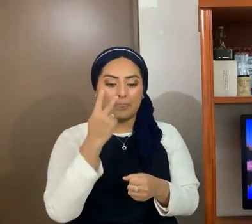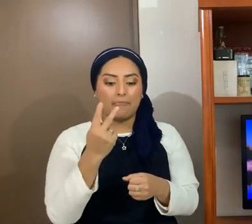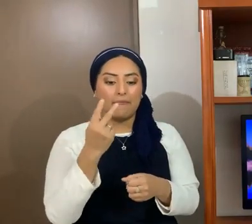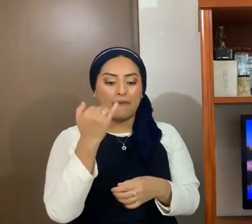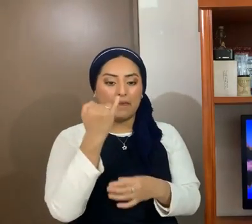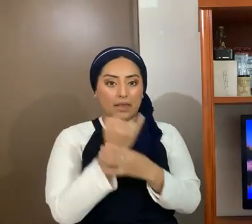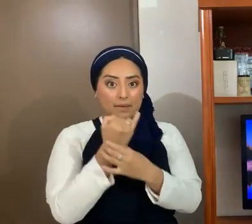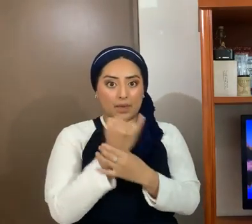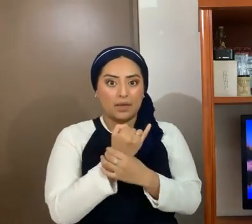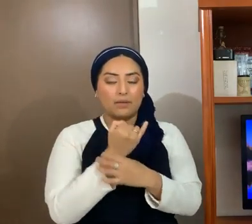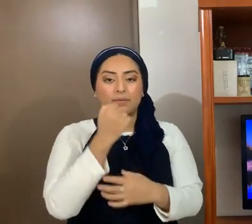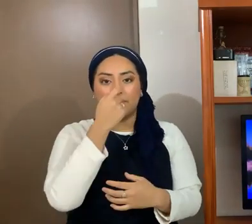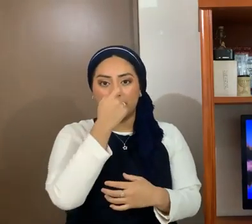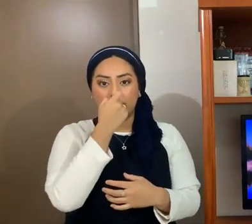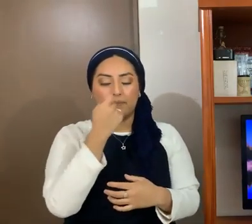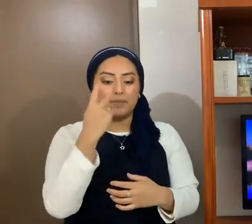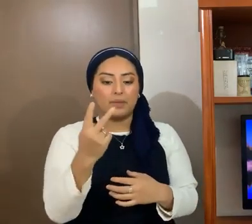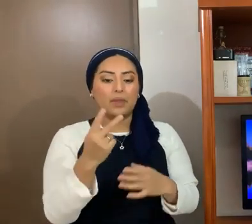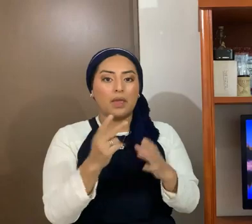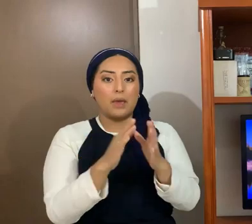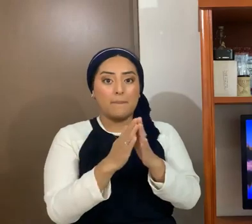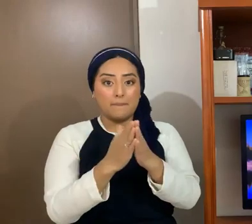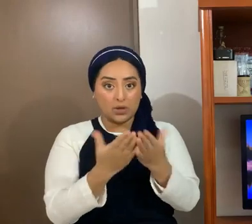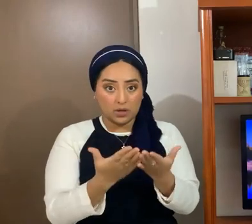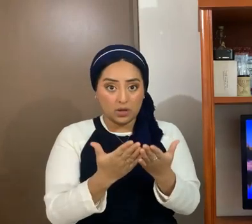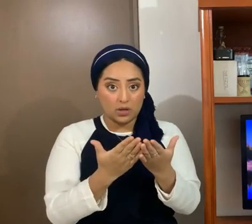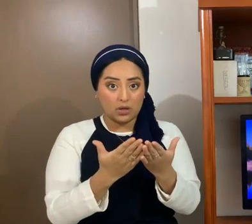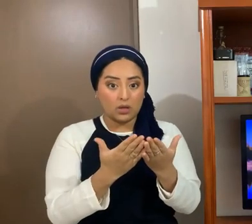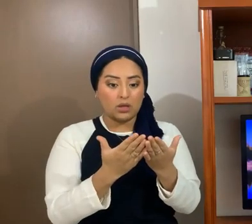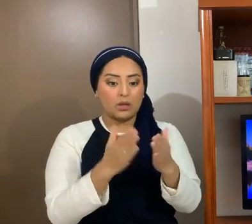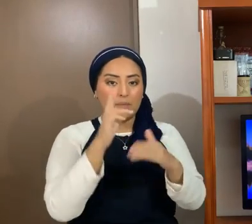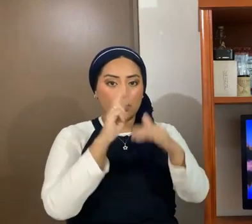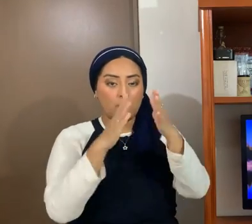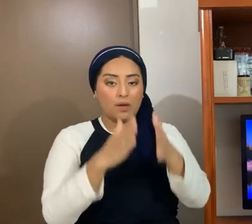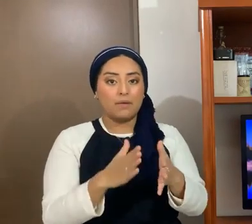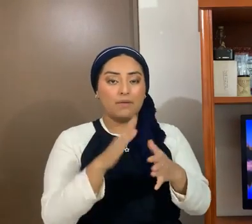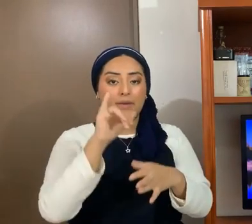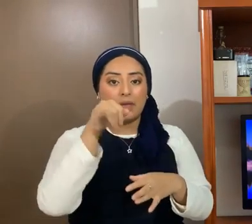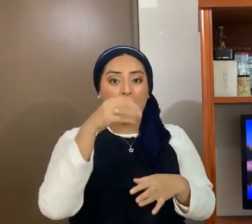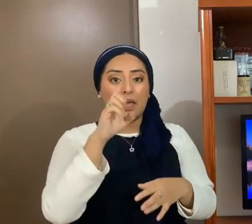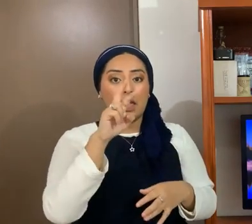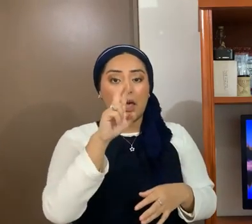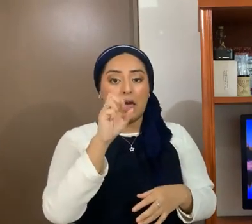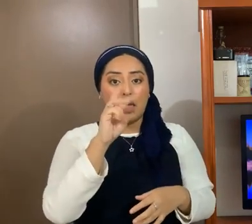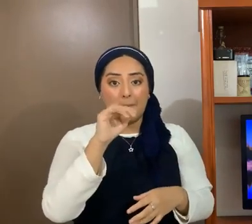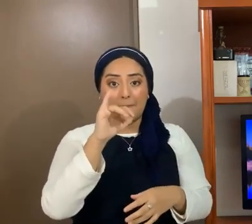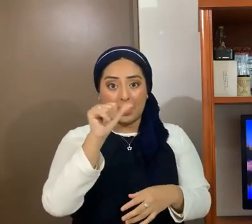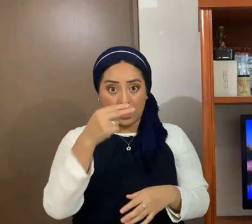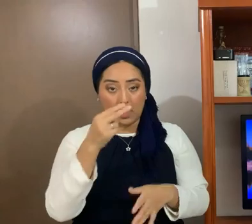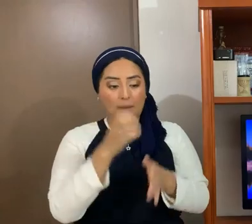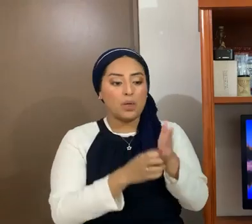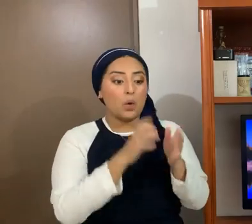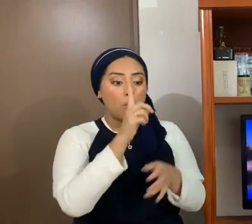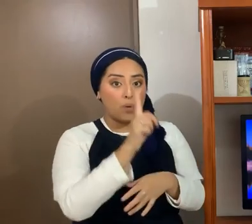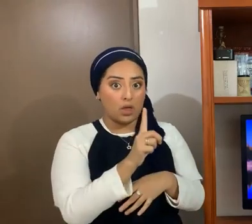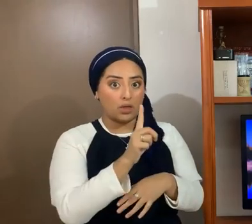Jeremías, vamos al libro del profeta Jeremías. Jeremías capítulo 1. Así como las